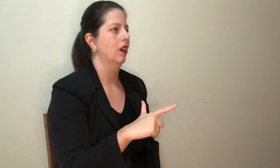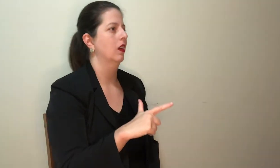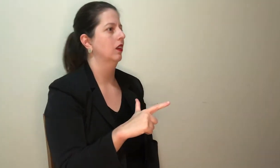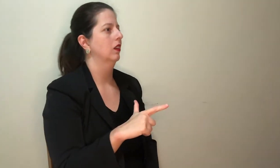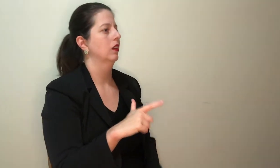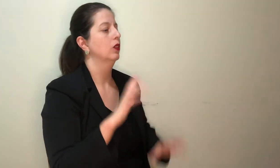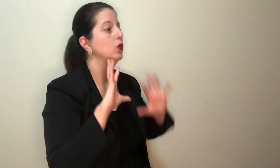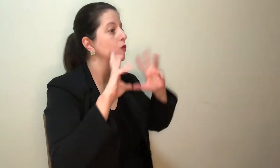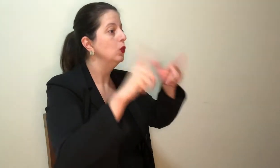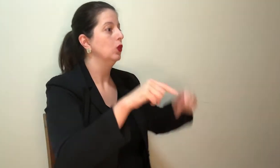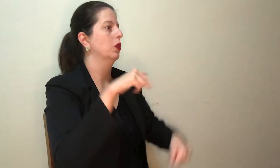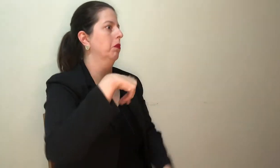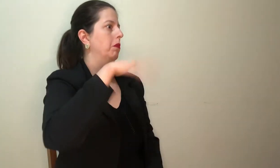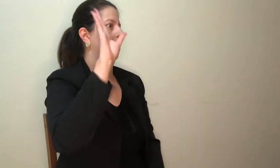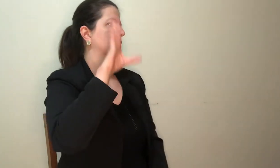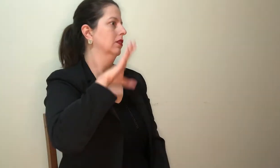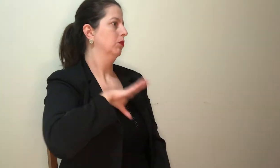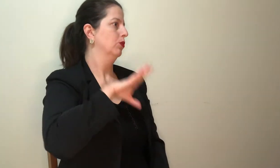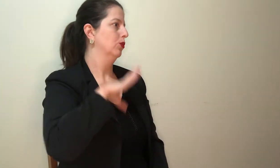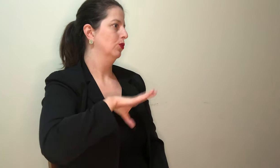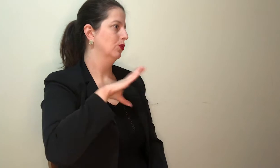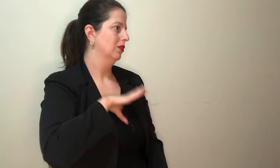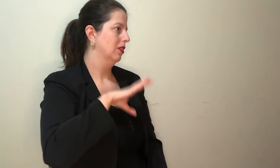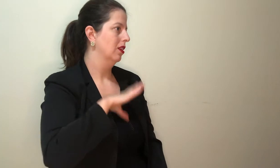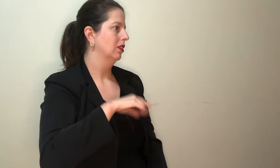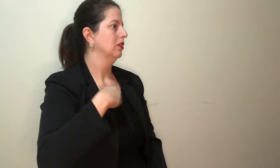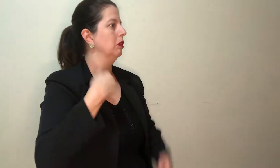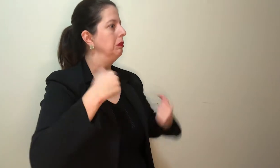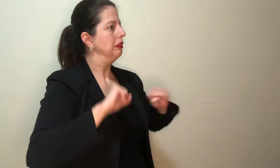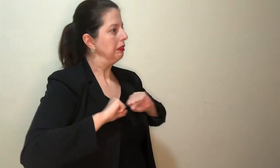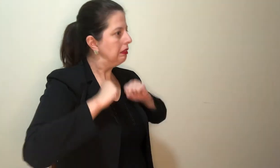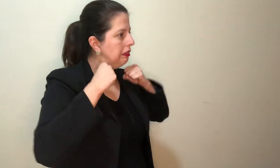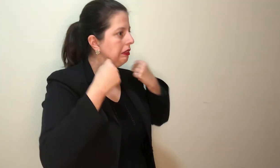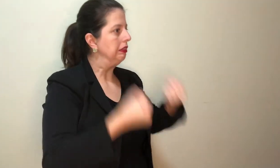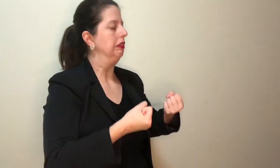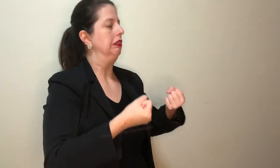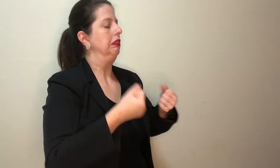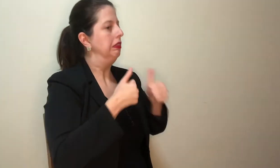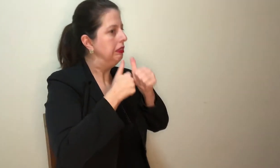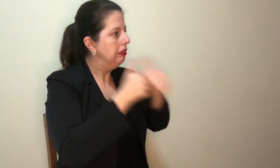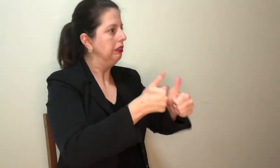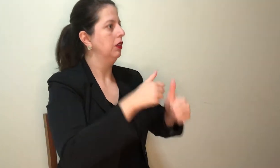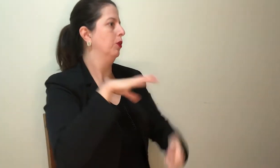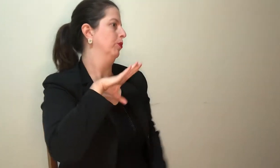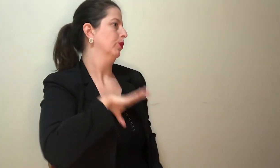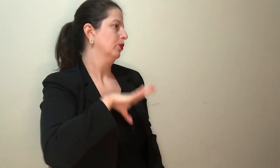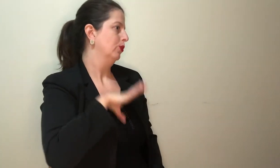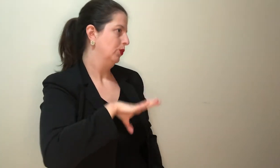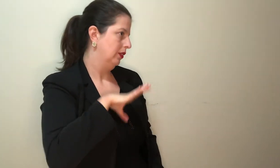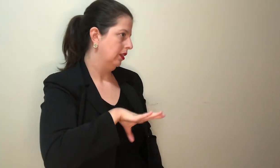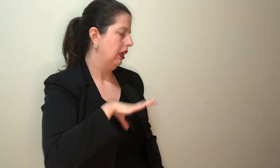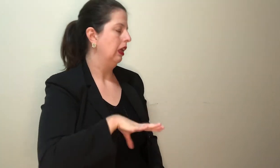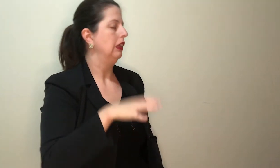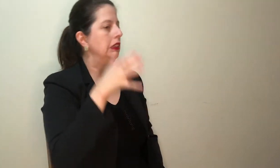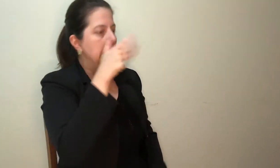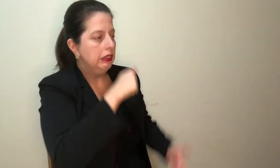muito mais em português. Então era necessário um esforço maior para que a gente acompanhasse o português e conseguisse